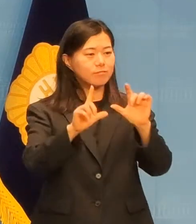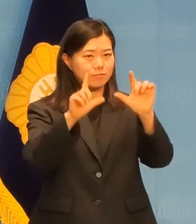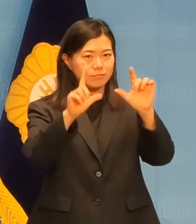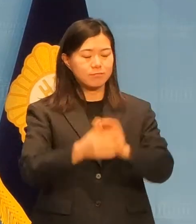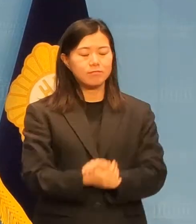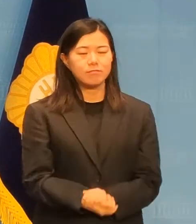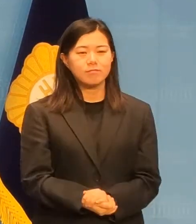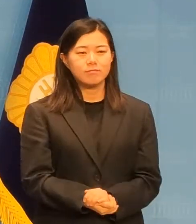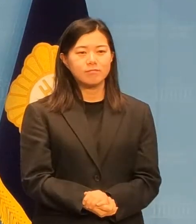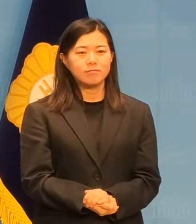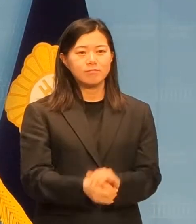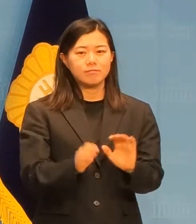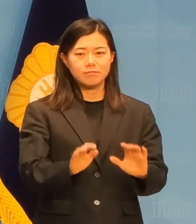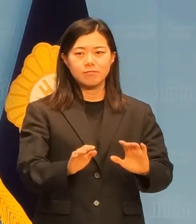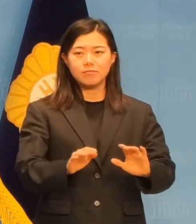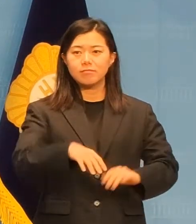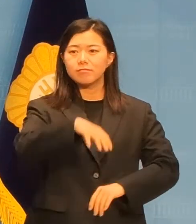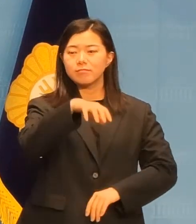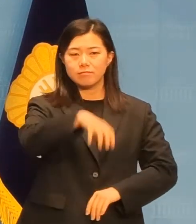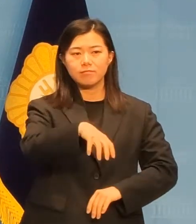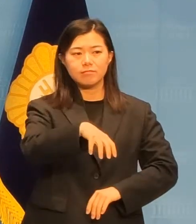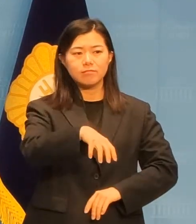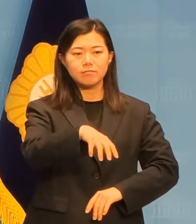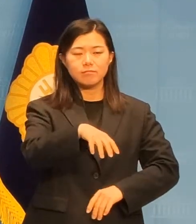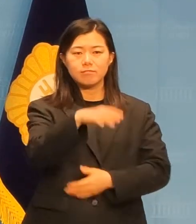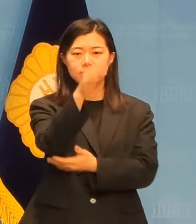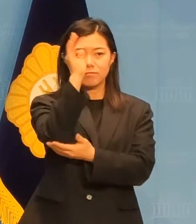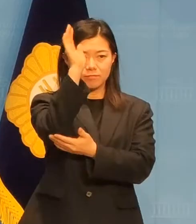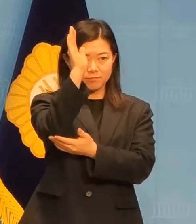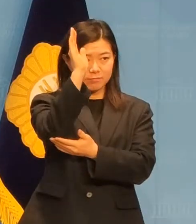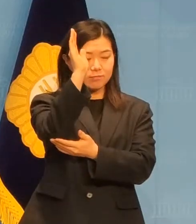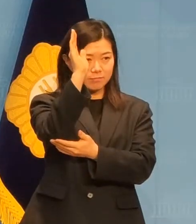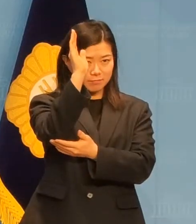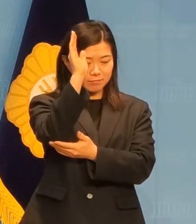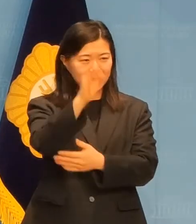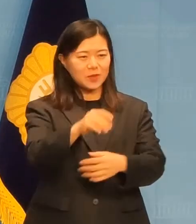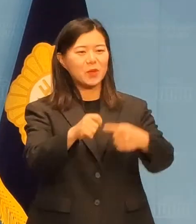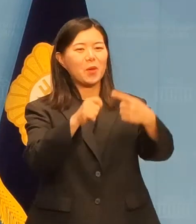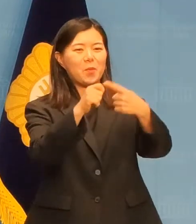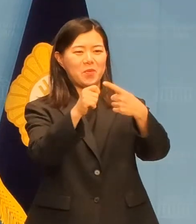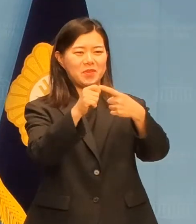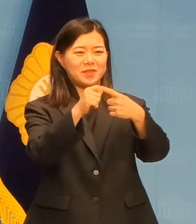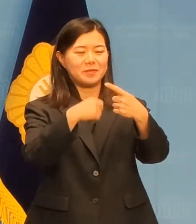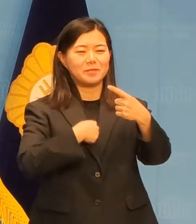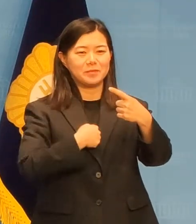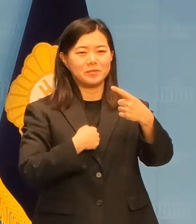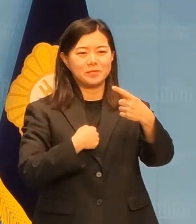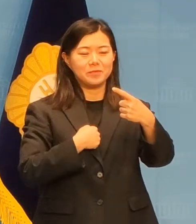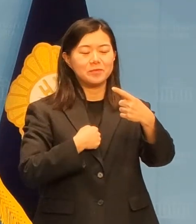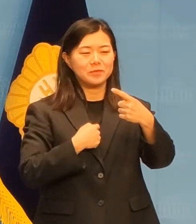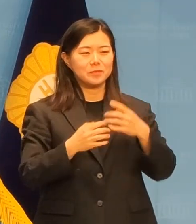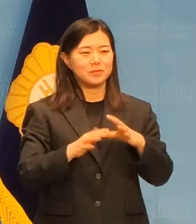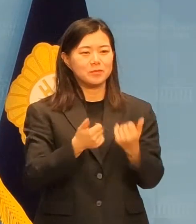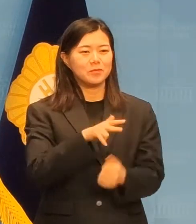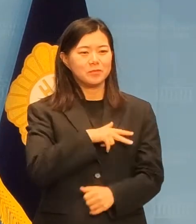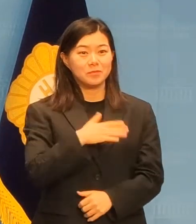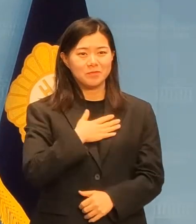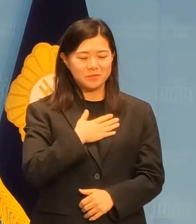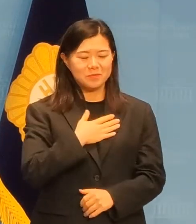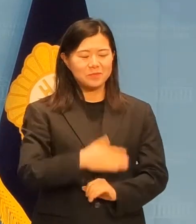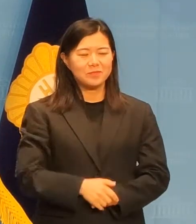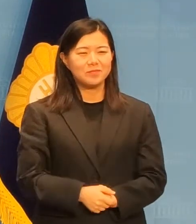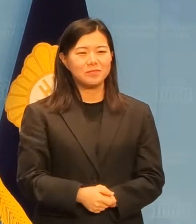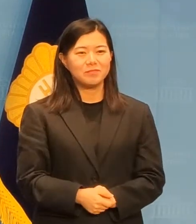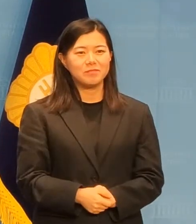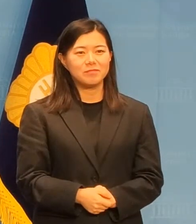들어와서 이 소통관에서 기자회견을 하는 첫 번째 국회의원이 저네요.